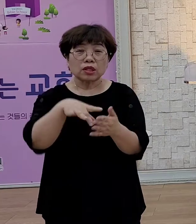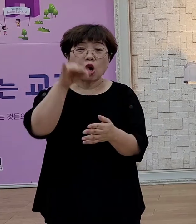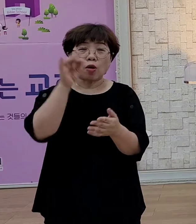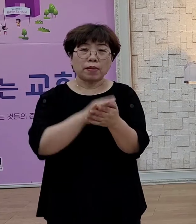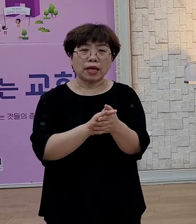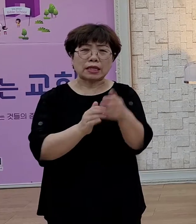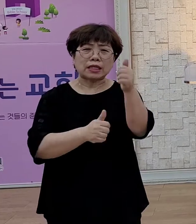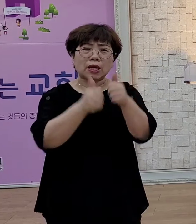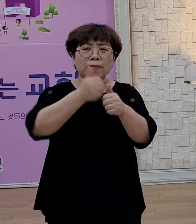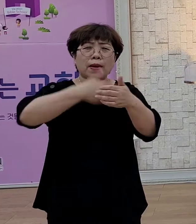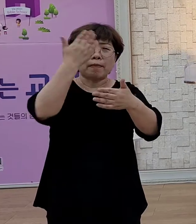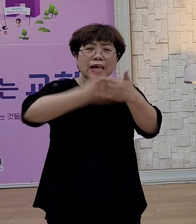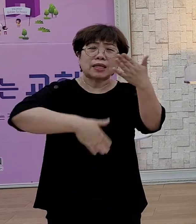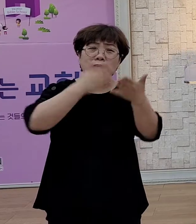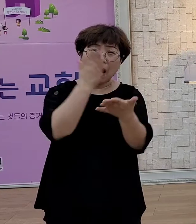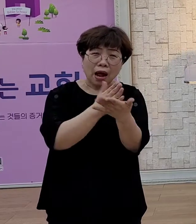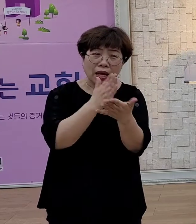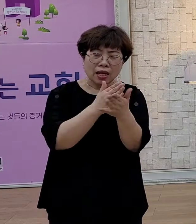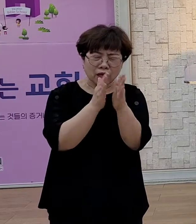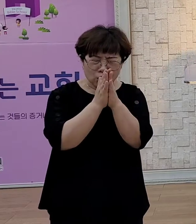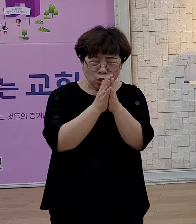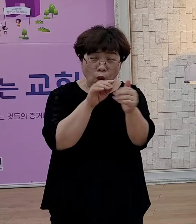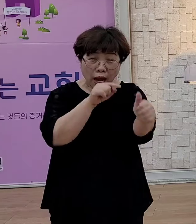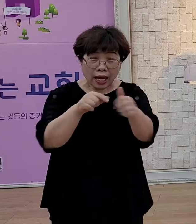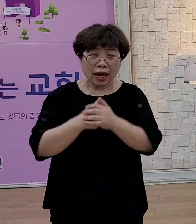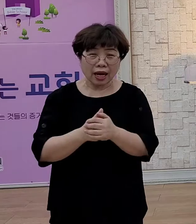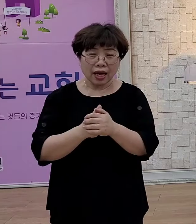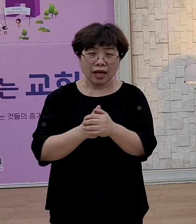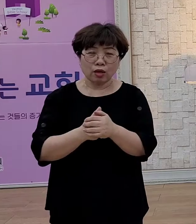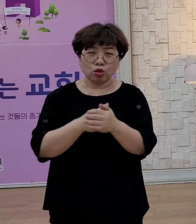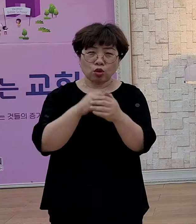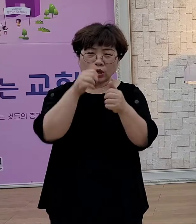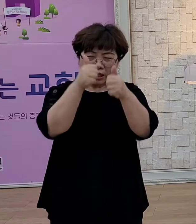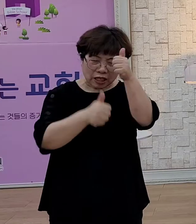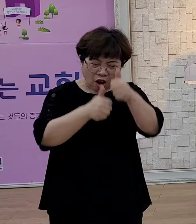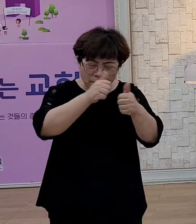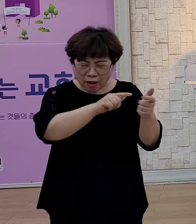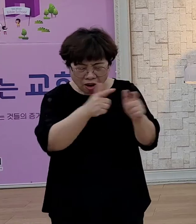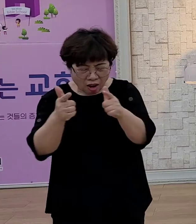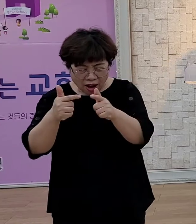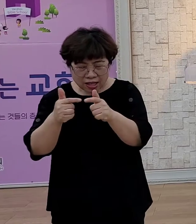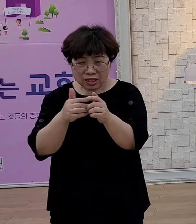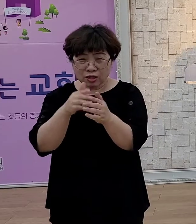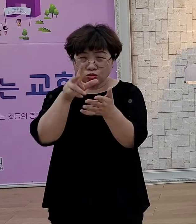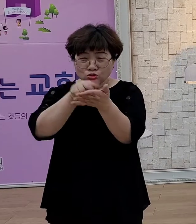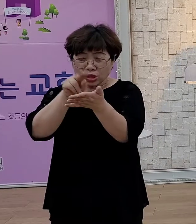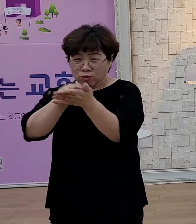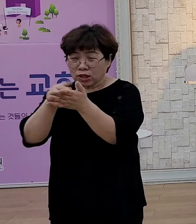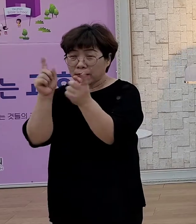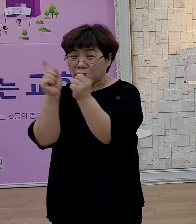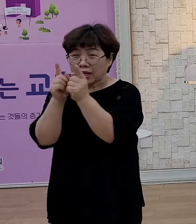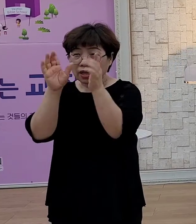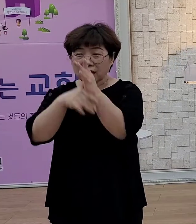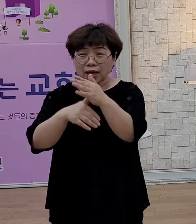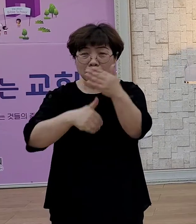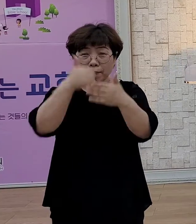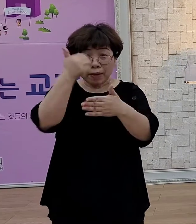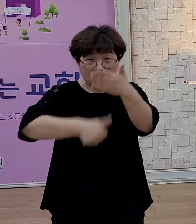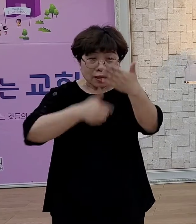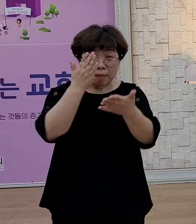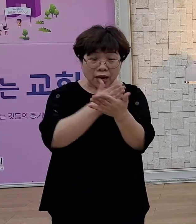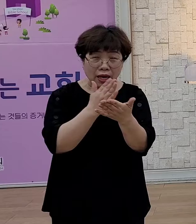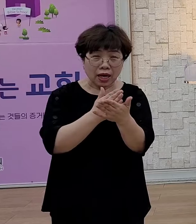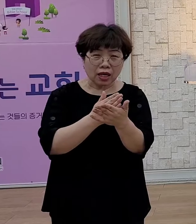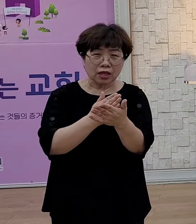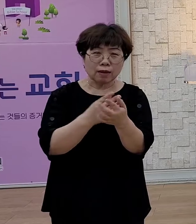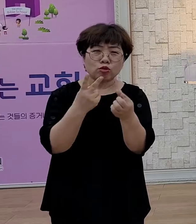배운 거 기억하시잖아요. 시험에 들지 않기 위해 기도하라. 시험의 문제부터 시작해가지고 또 좀 지나니까 다툼과